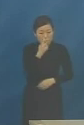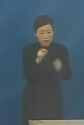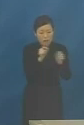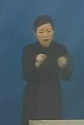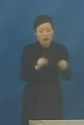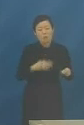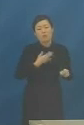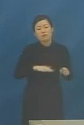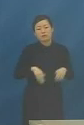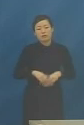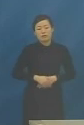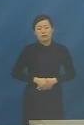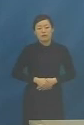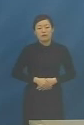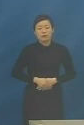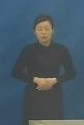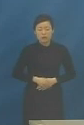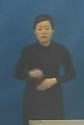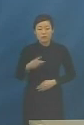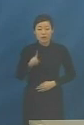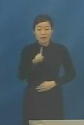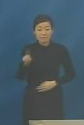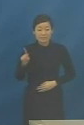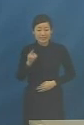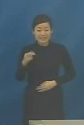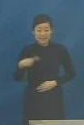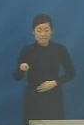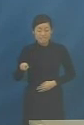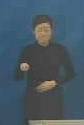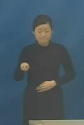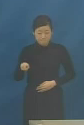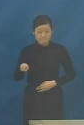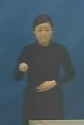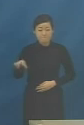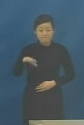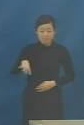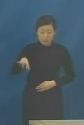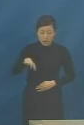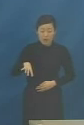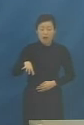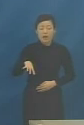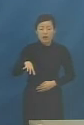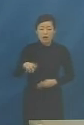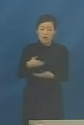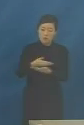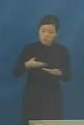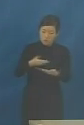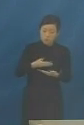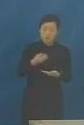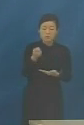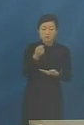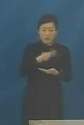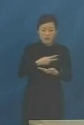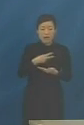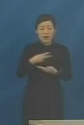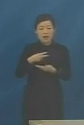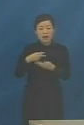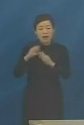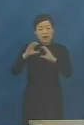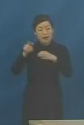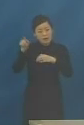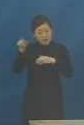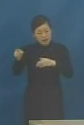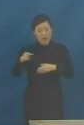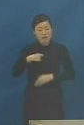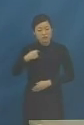前のあの交流の後とかですね日本海沿岸の交流の後だとか海外例えば中国から持ち込まれたもの